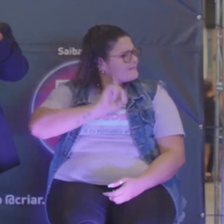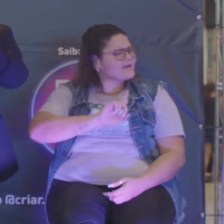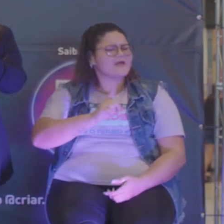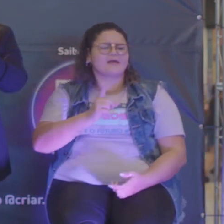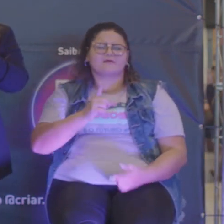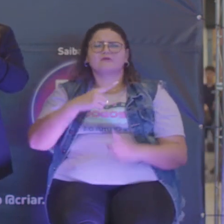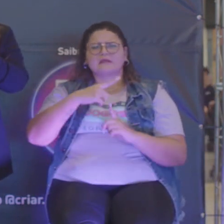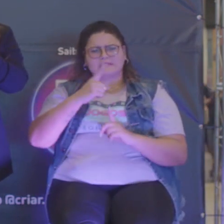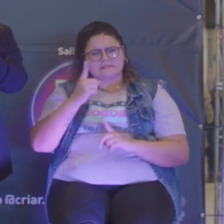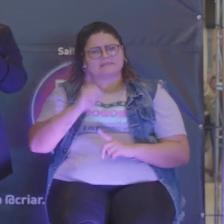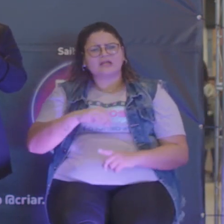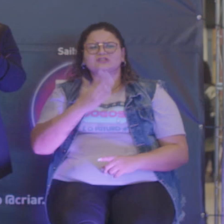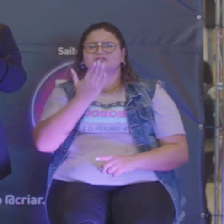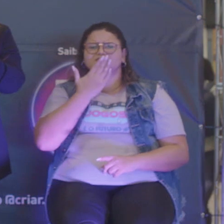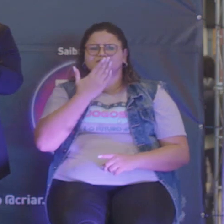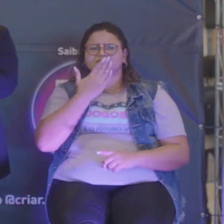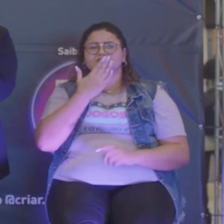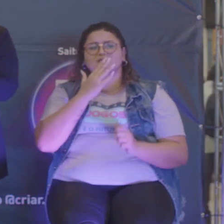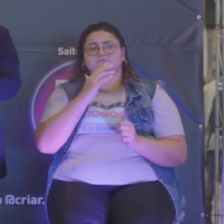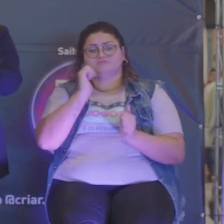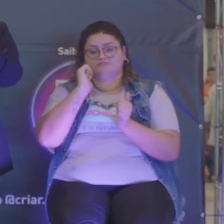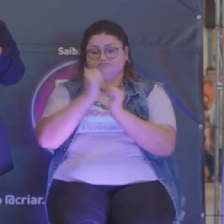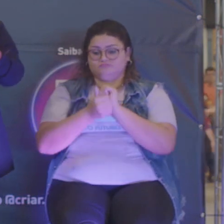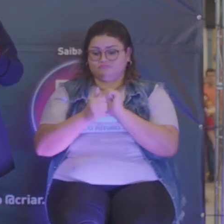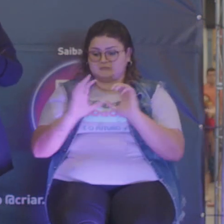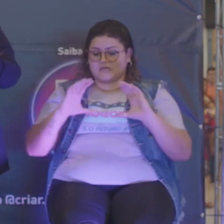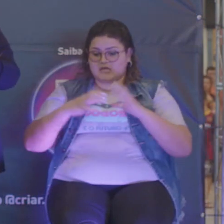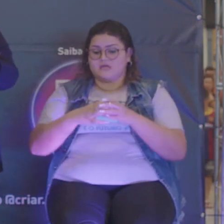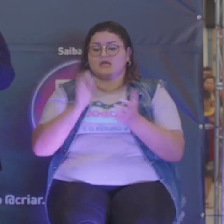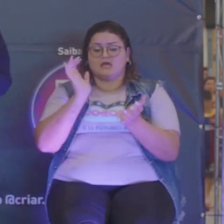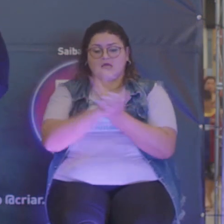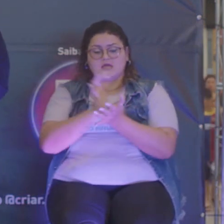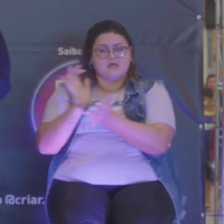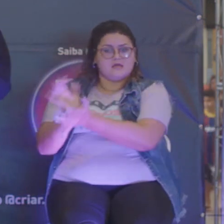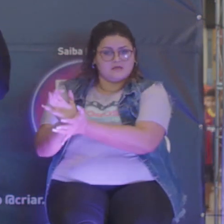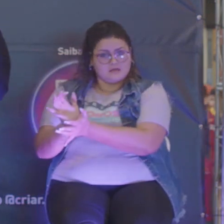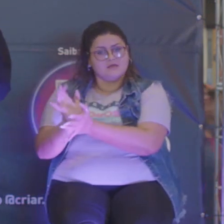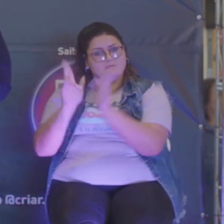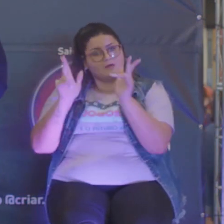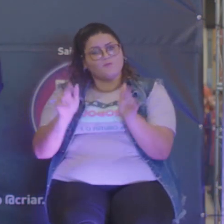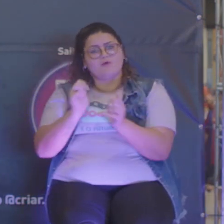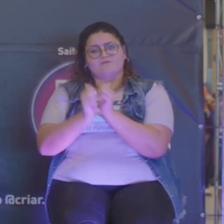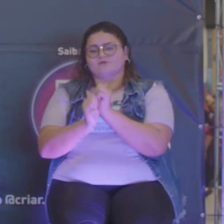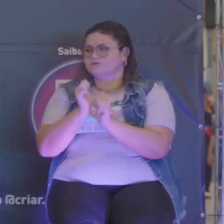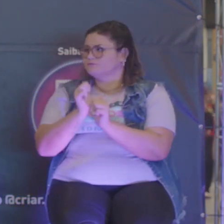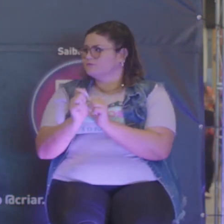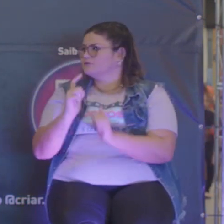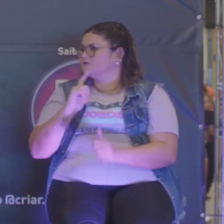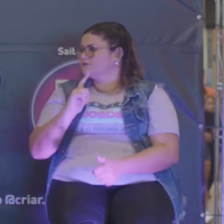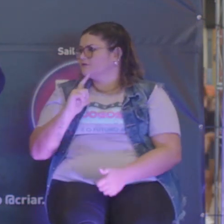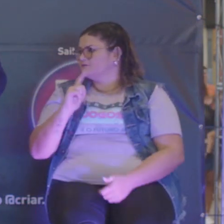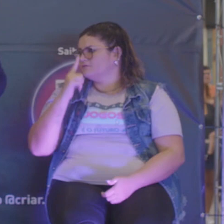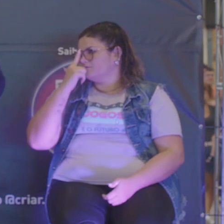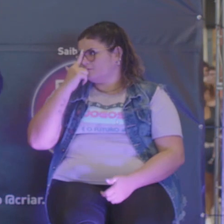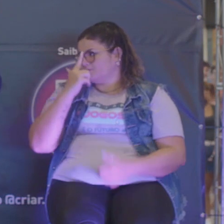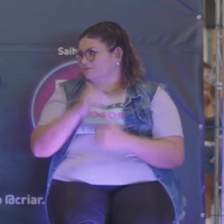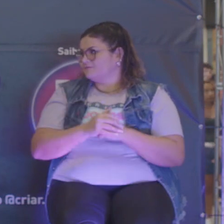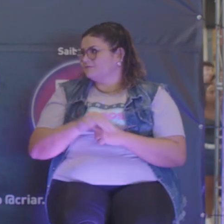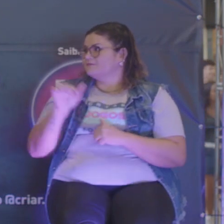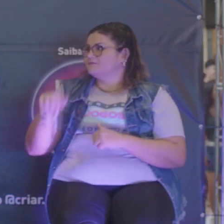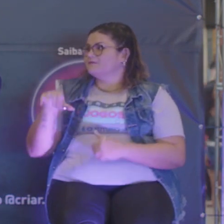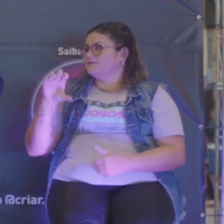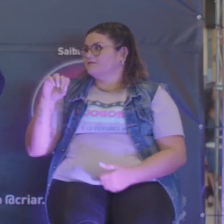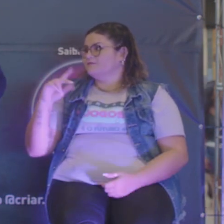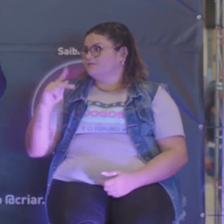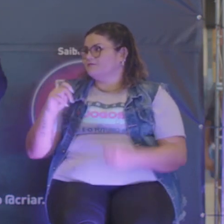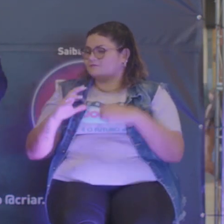tem times também de atletas, de equipes, na verdade, né? De times de futebol, não é isso? Quem aqui assistiu a Copa do Mundo, ou